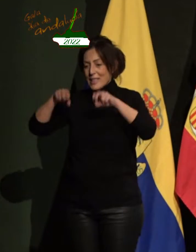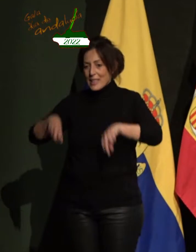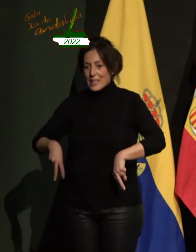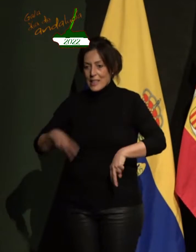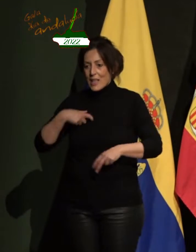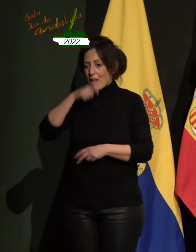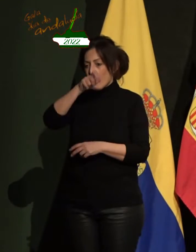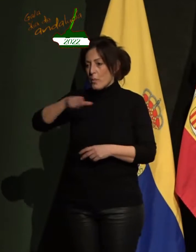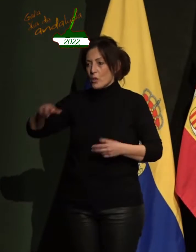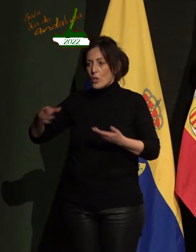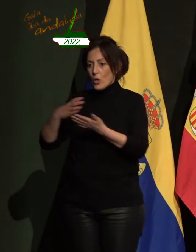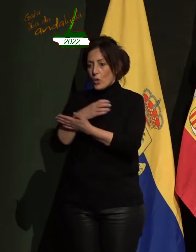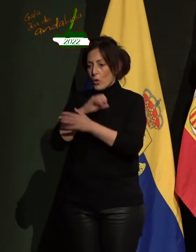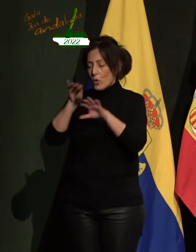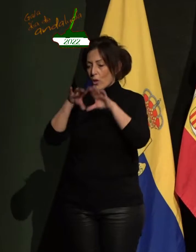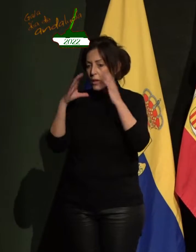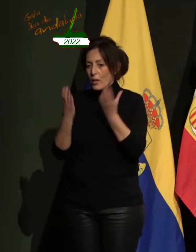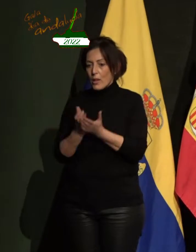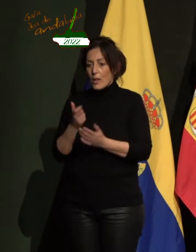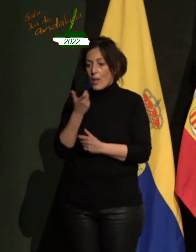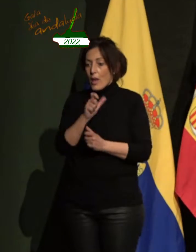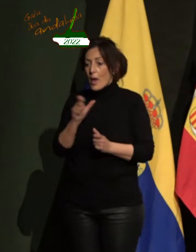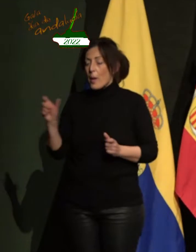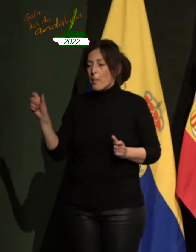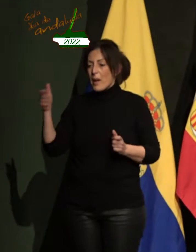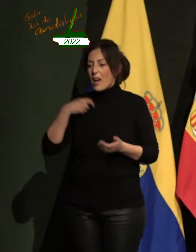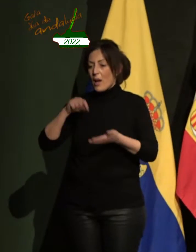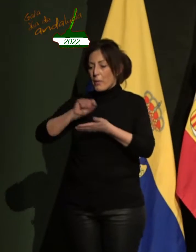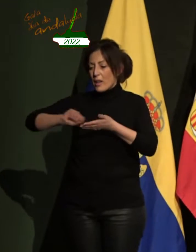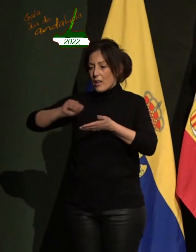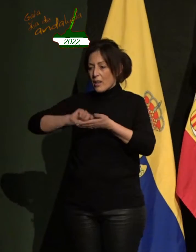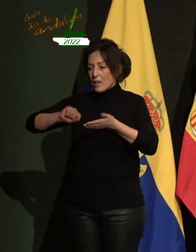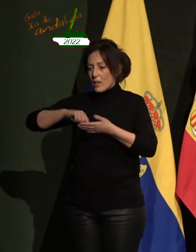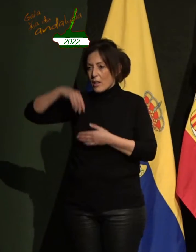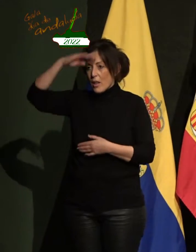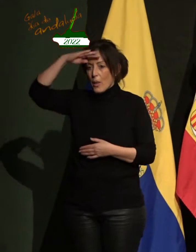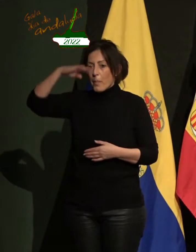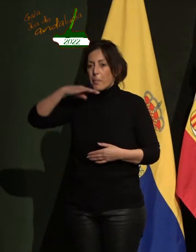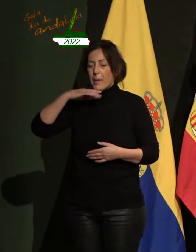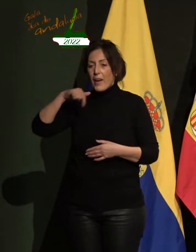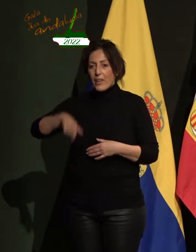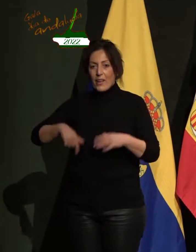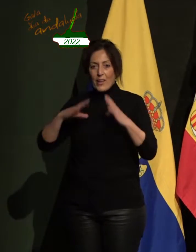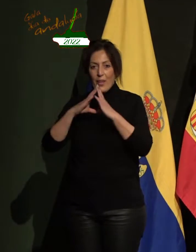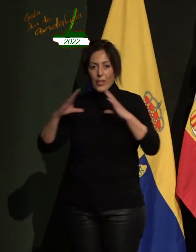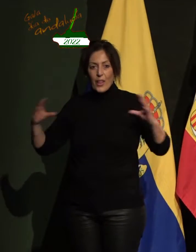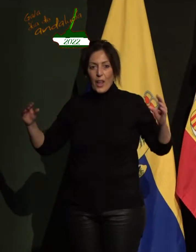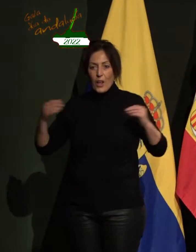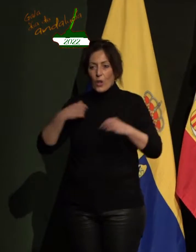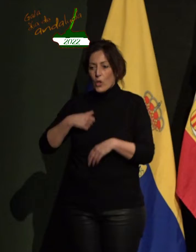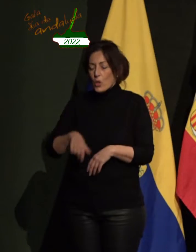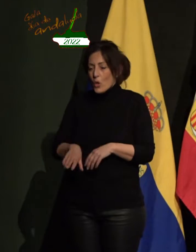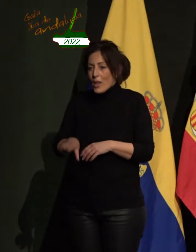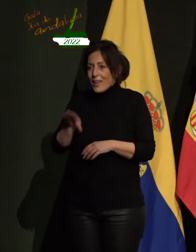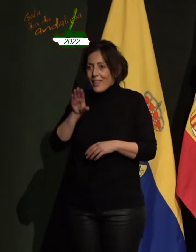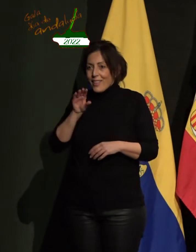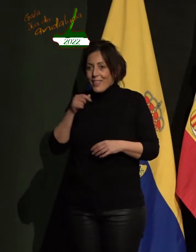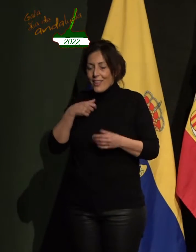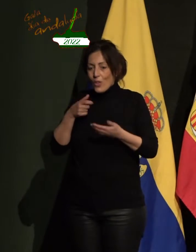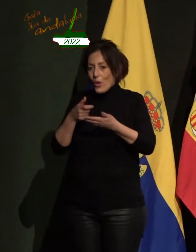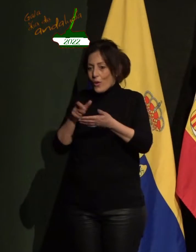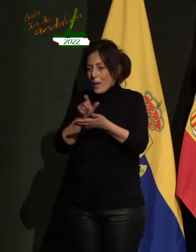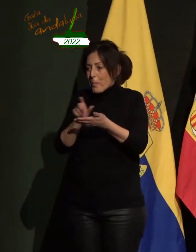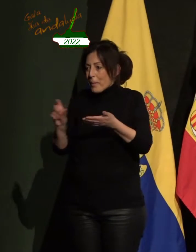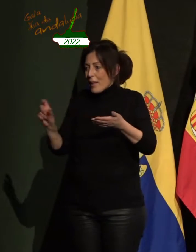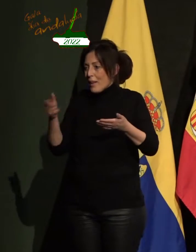distinción. Miren, estas son palabras de Blas Infante, el padre de la patria andaluza, que entiendo que no pueden venir mejor en los